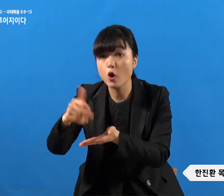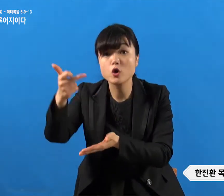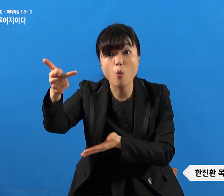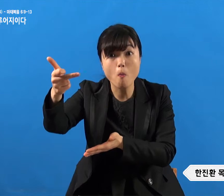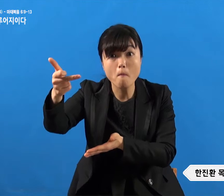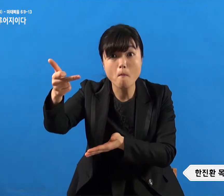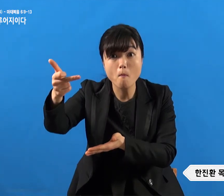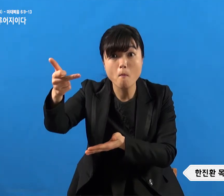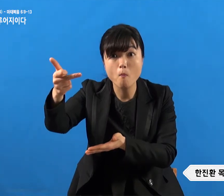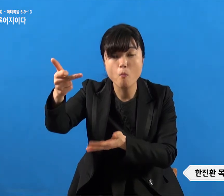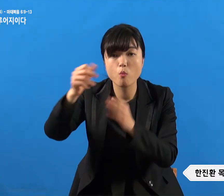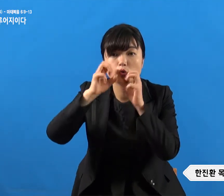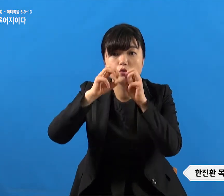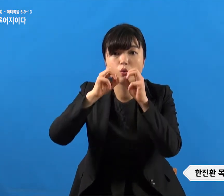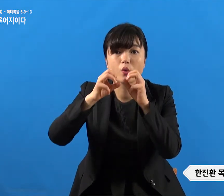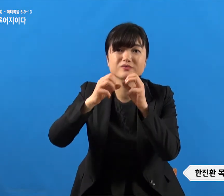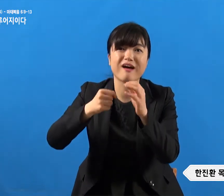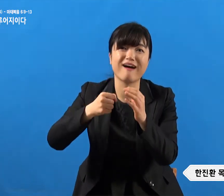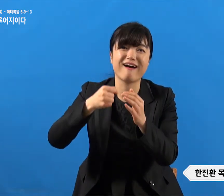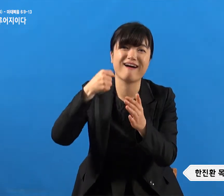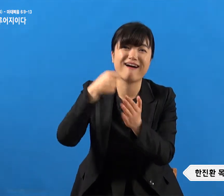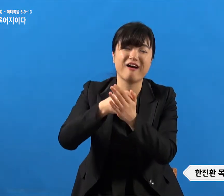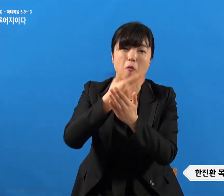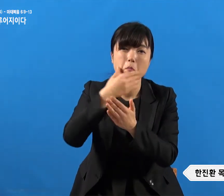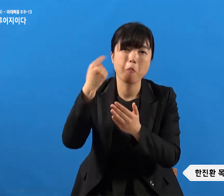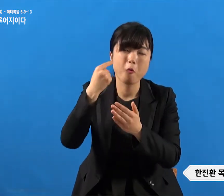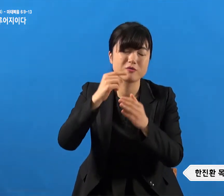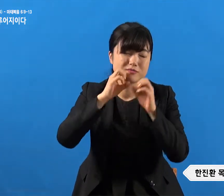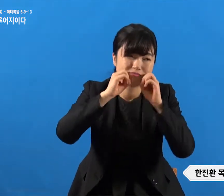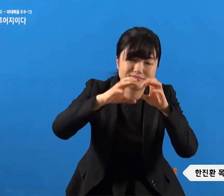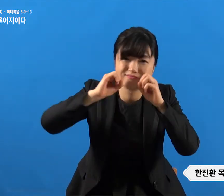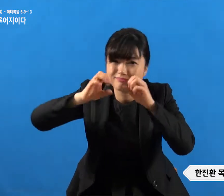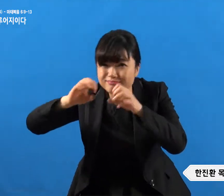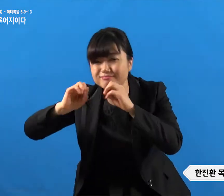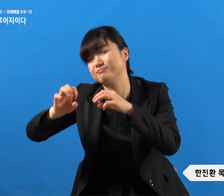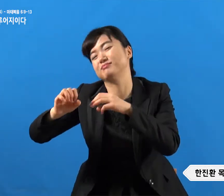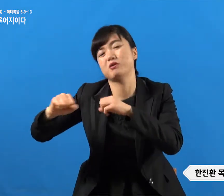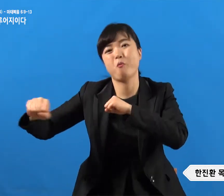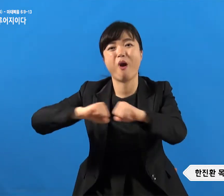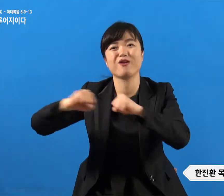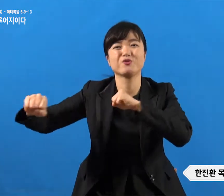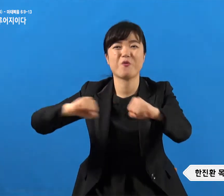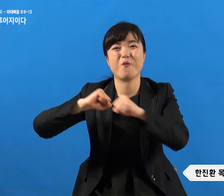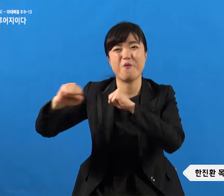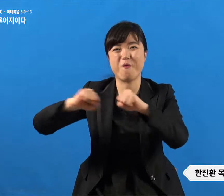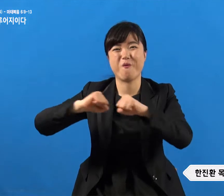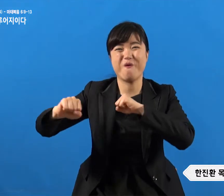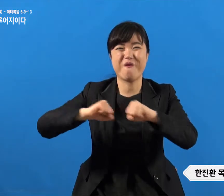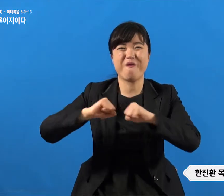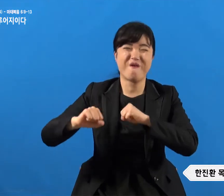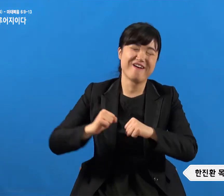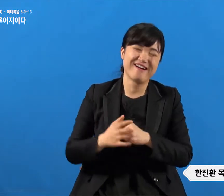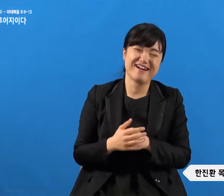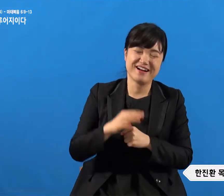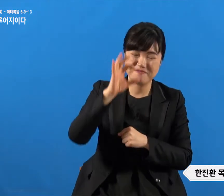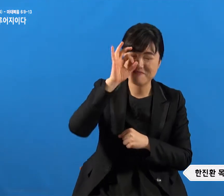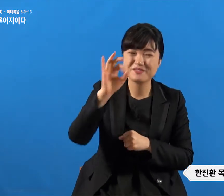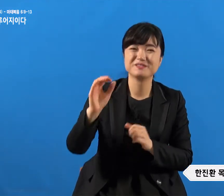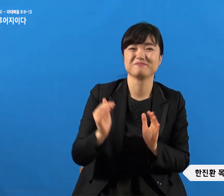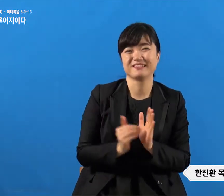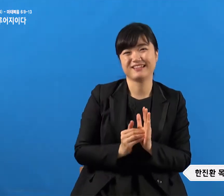17명이나 선교사가 되어서 복음을 들고 해외로 나가는 것을 보게 된 것입니다.